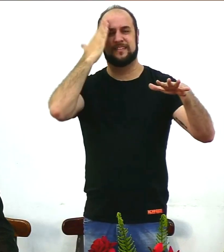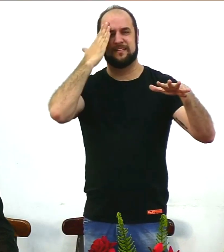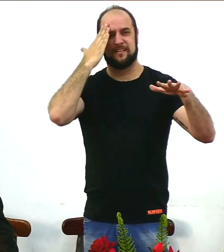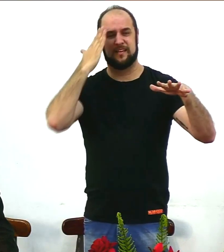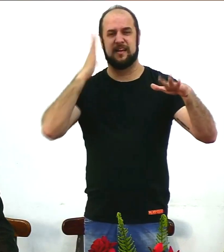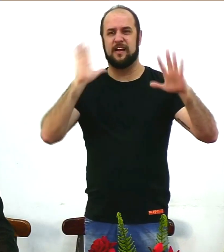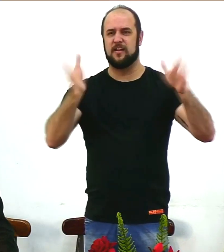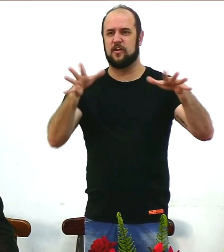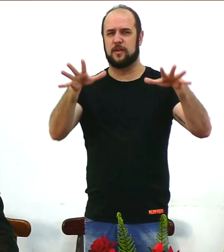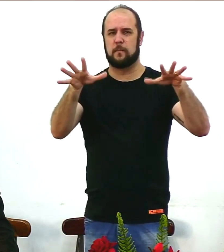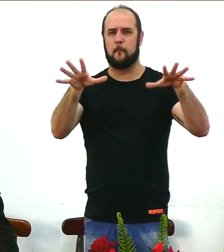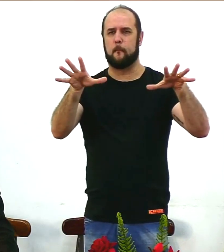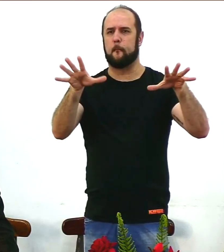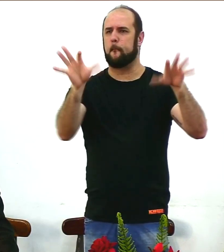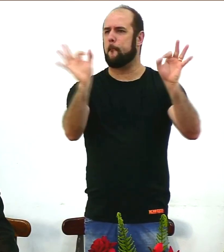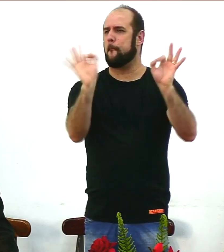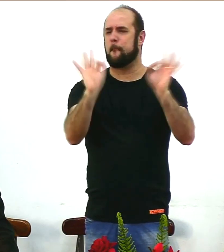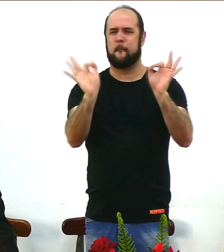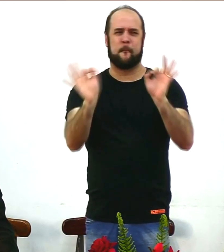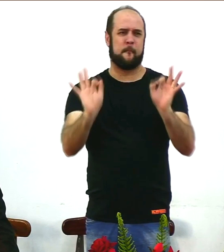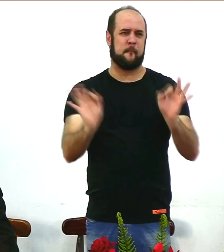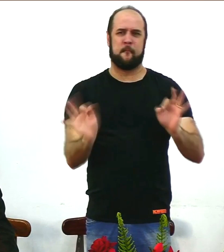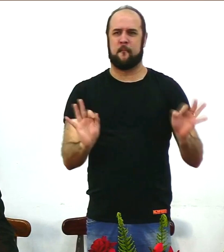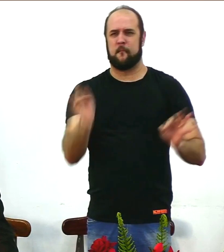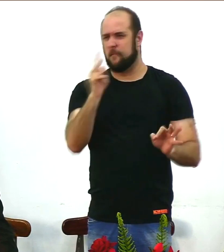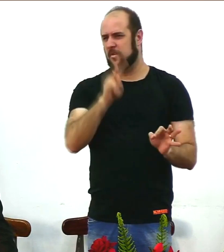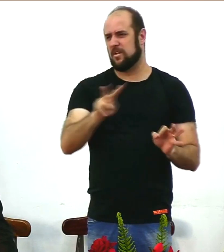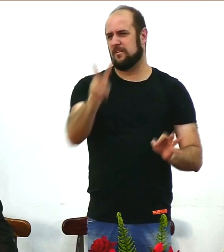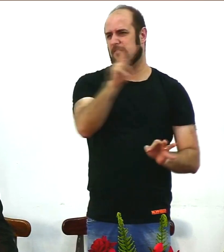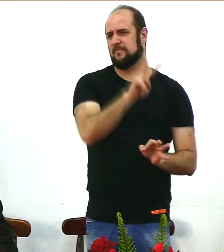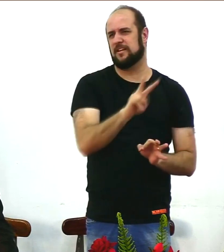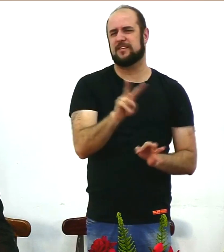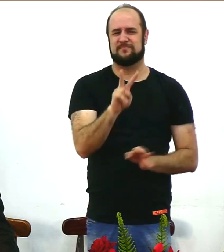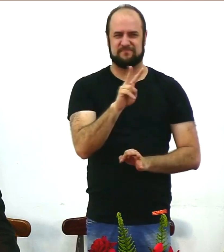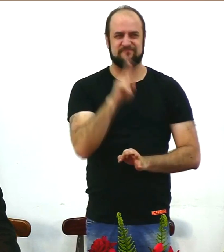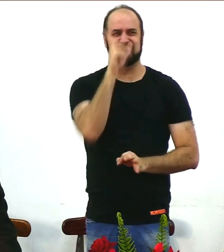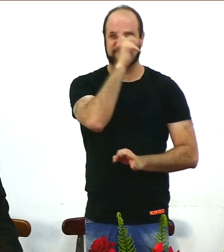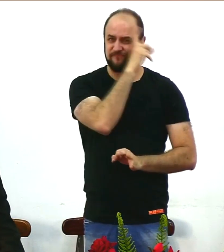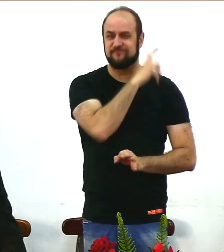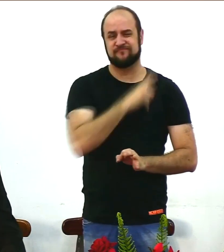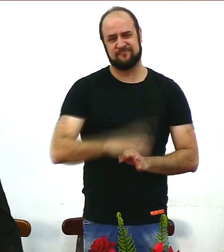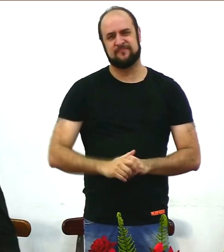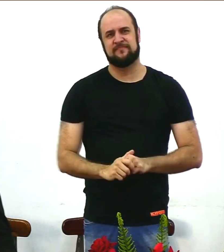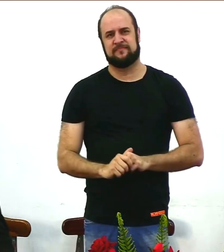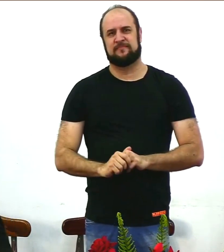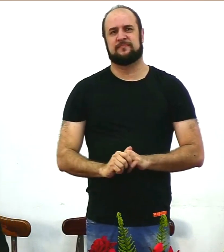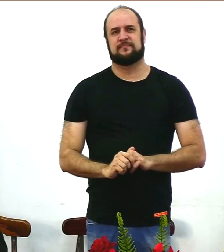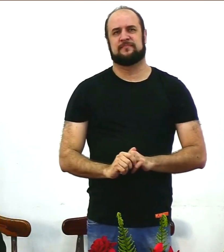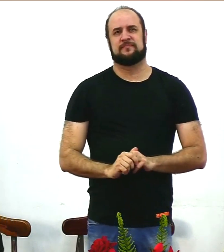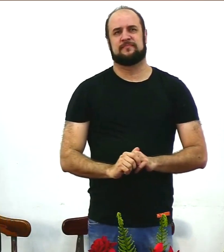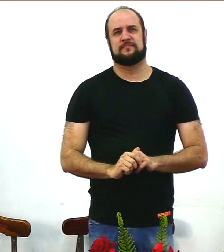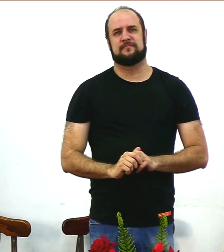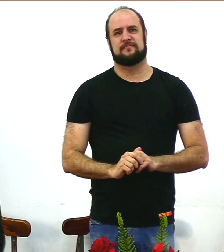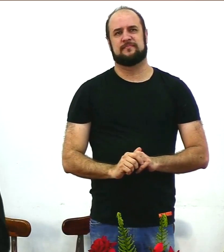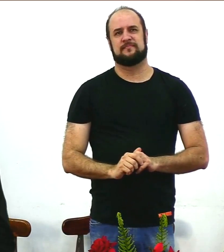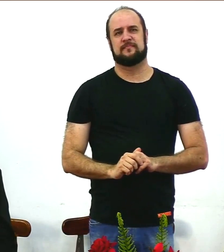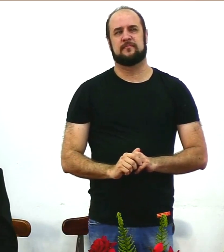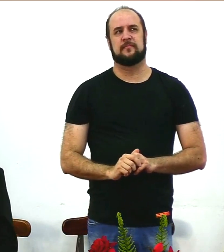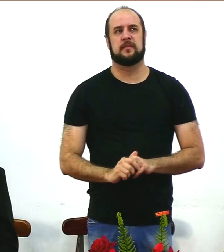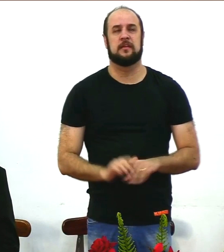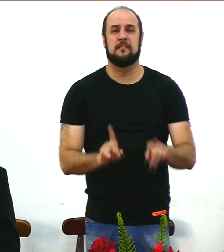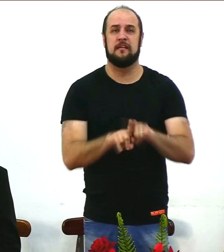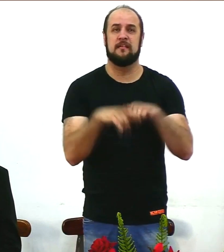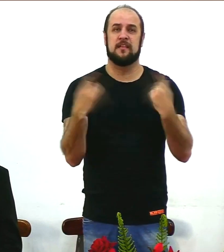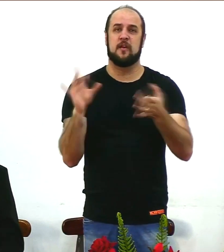Senhor restaurou a sorte deles, eles se alegraram tanto, tanto, tanto mesmo. Por isso nós cantamos um hino no